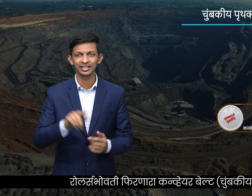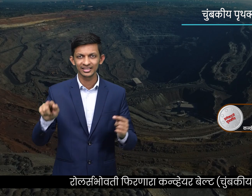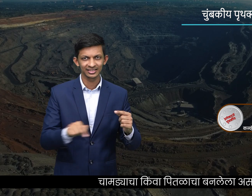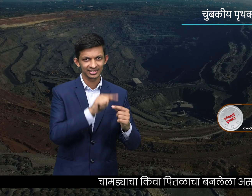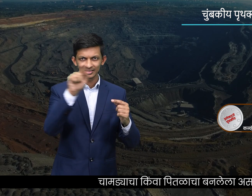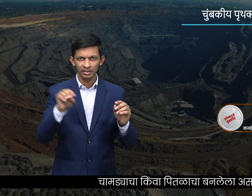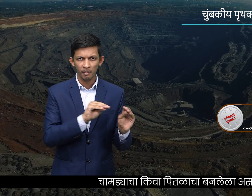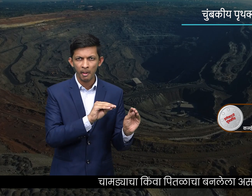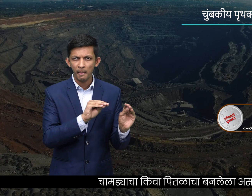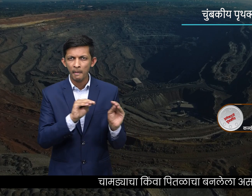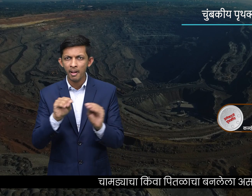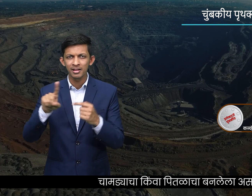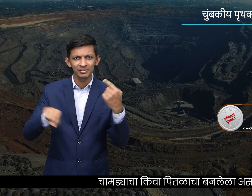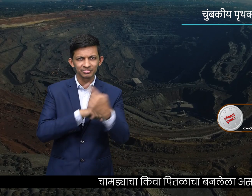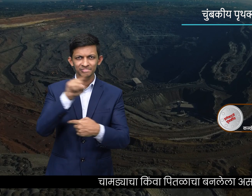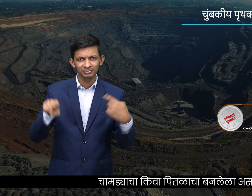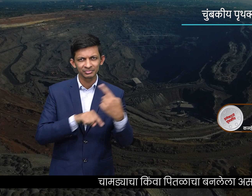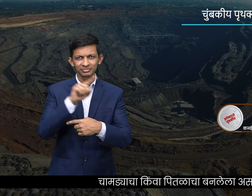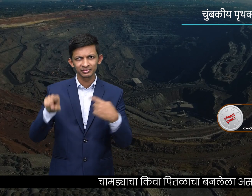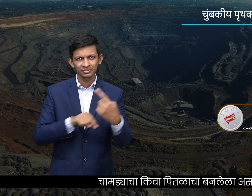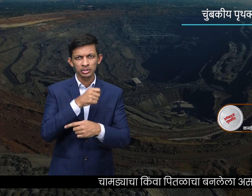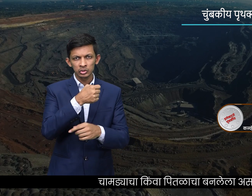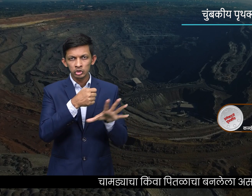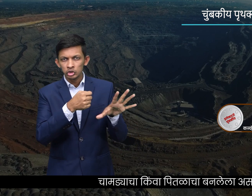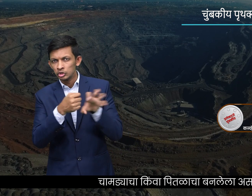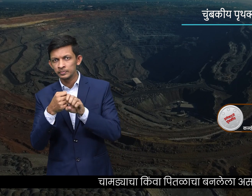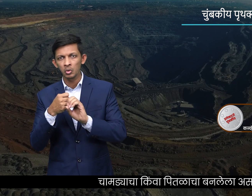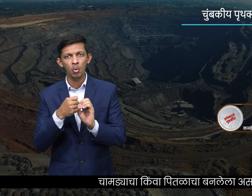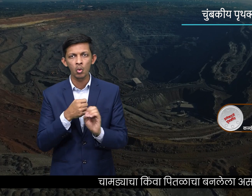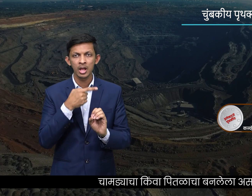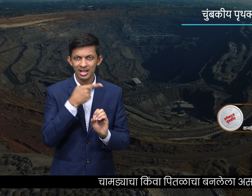नसलेल्या चामड्याच्या किंवा पितळेचा बनलेला असतो.